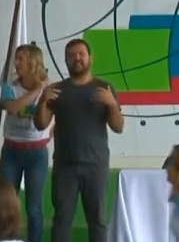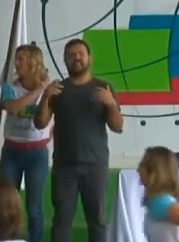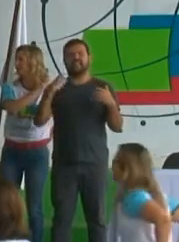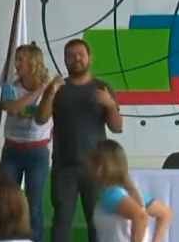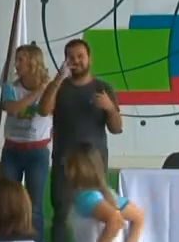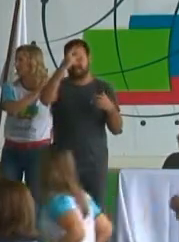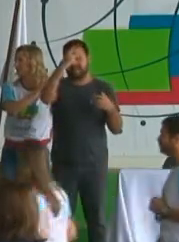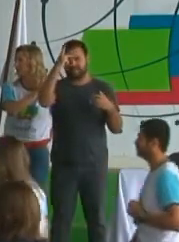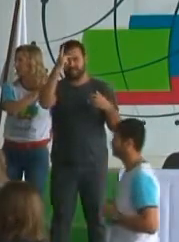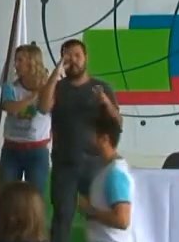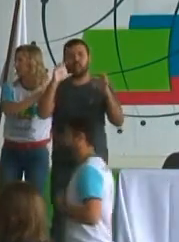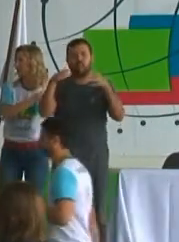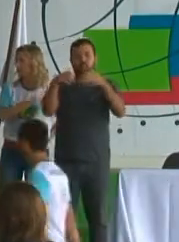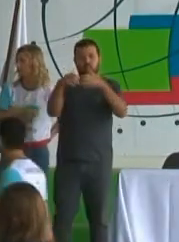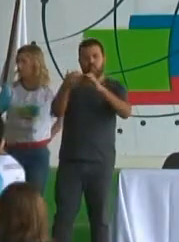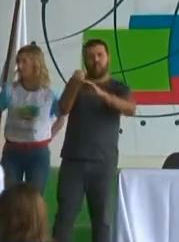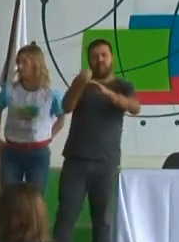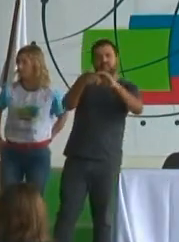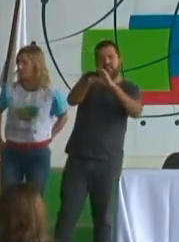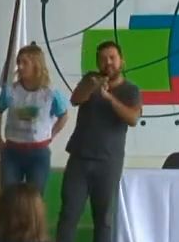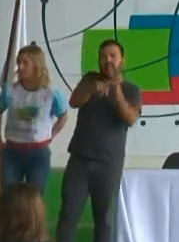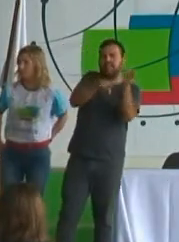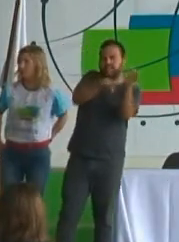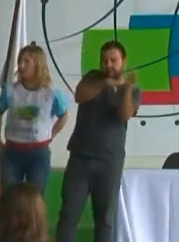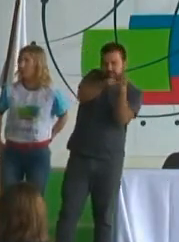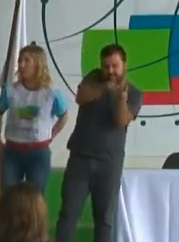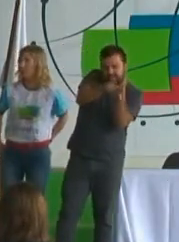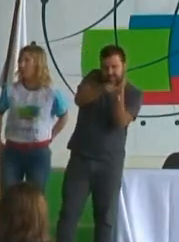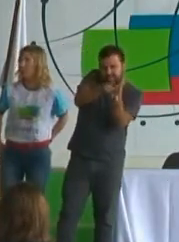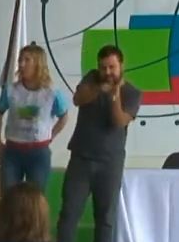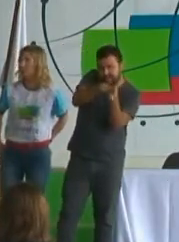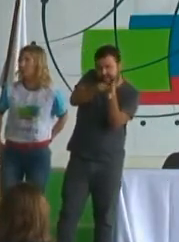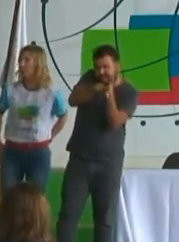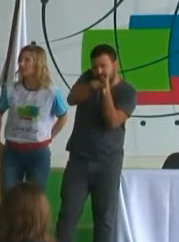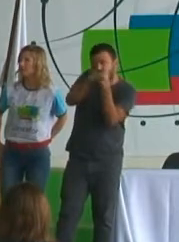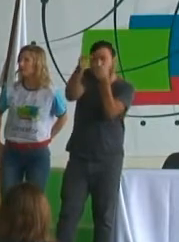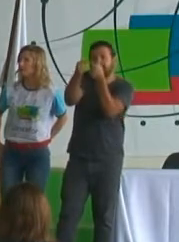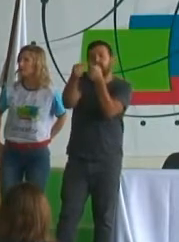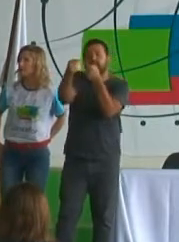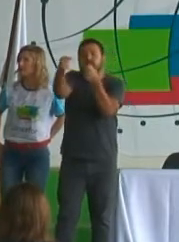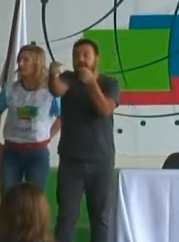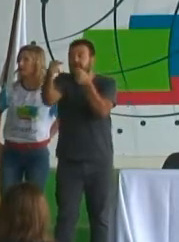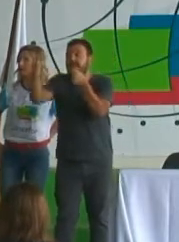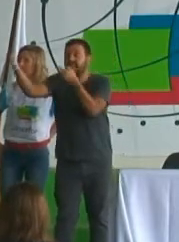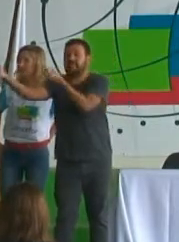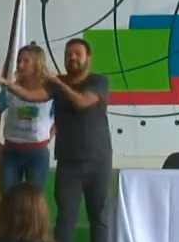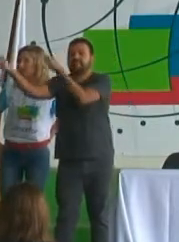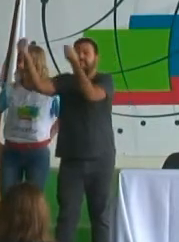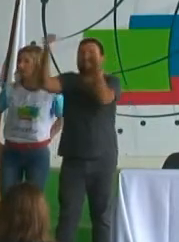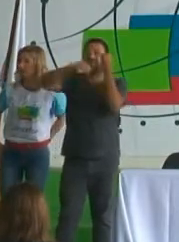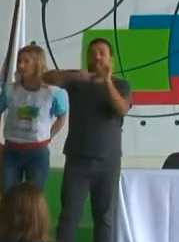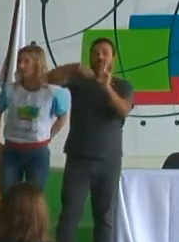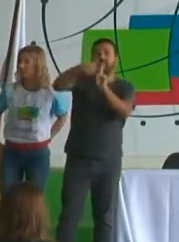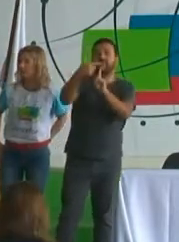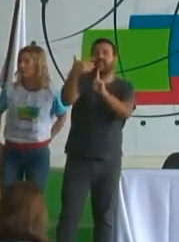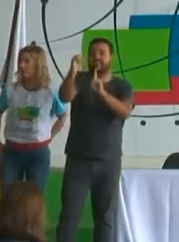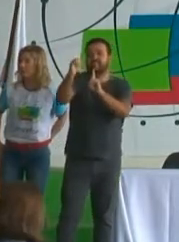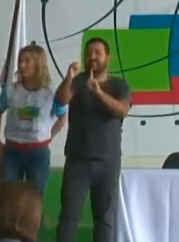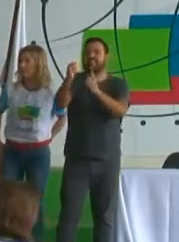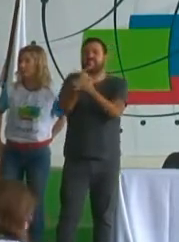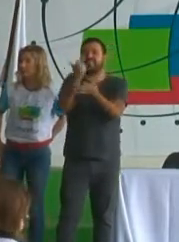Quem for da equipe CEFOR e pesquisador, na semana que vem ele trará 10 livros para sortear entre esses